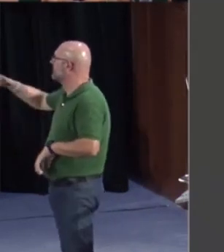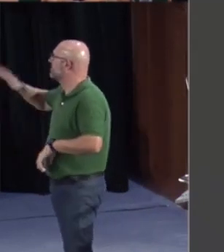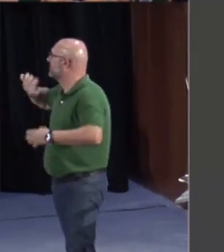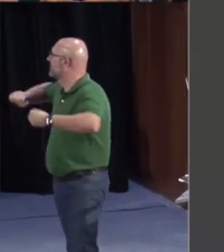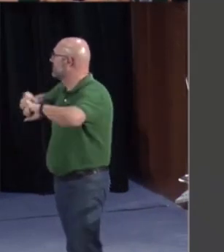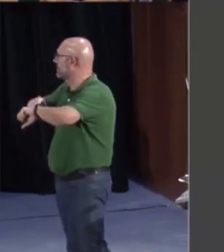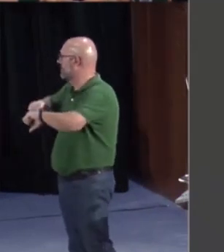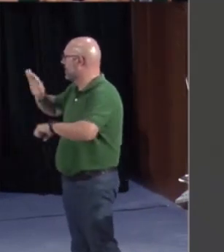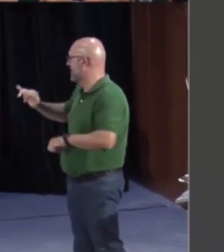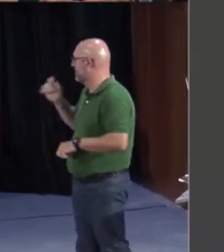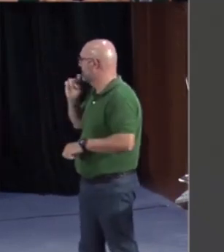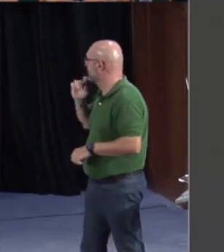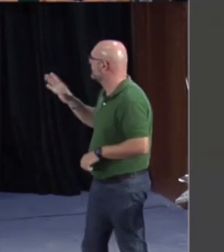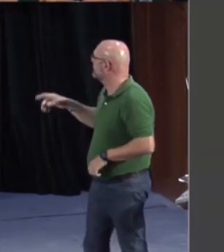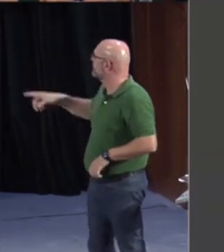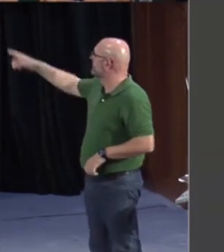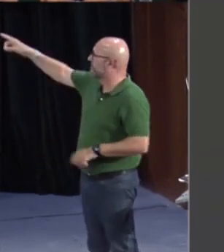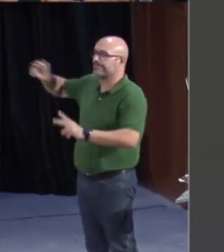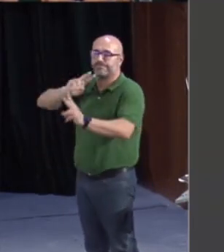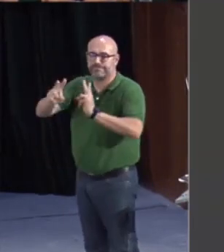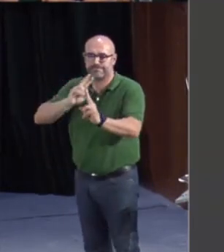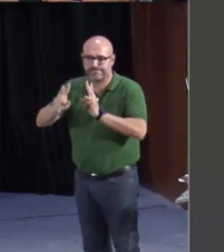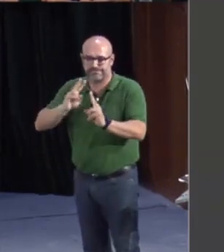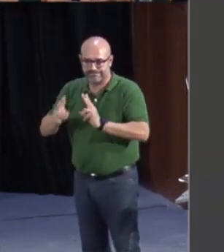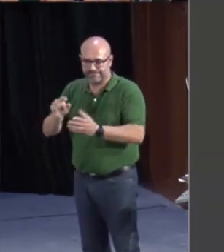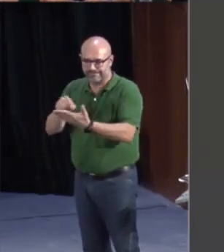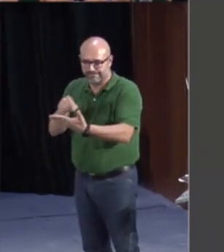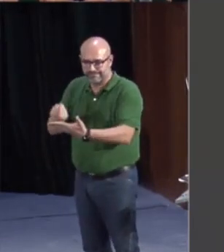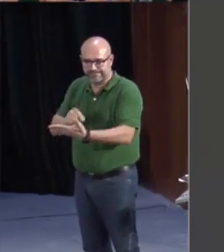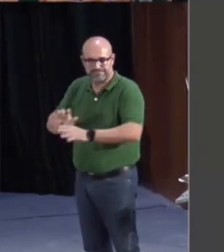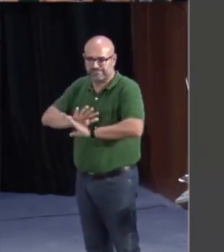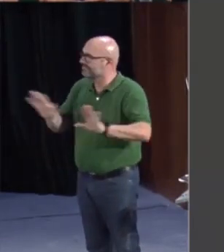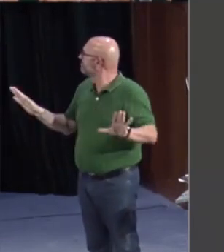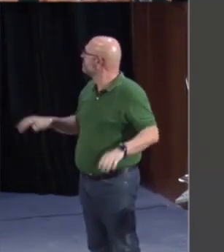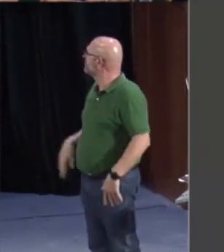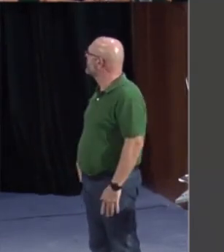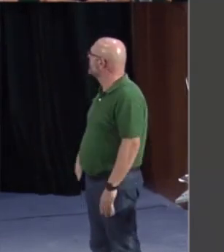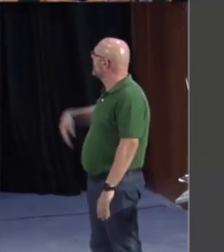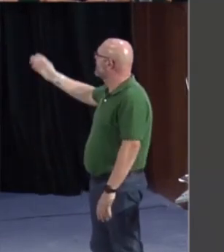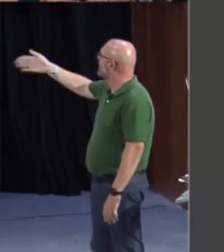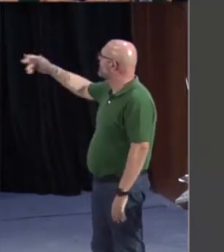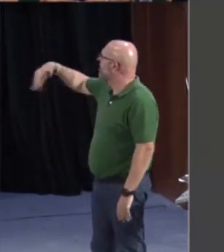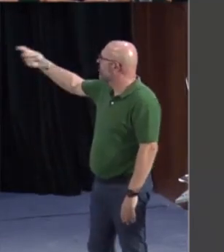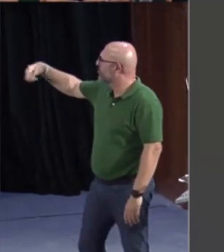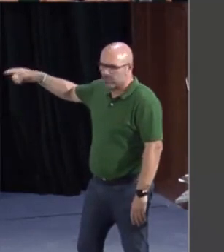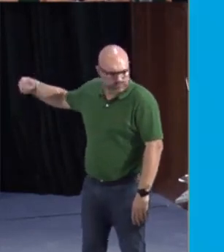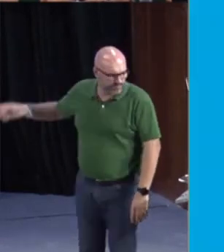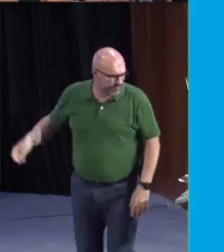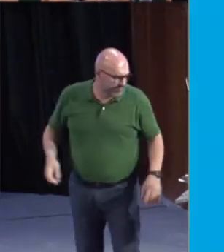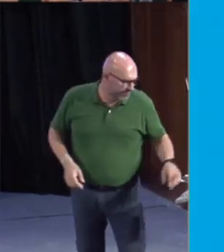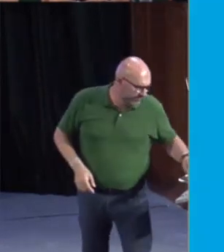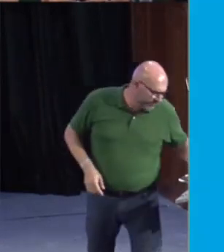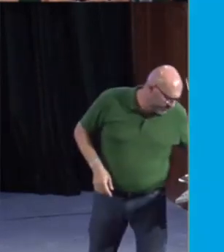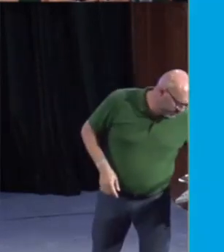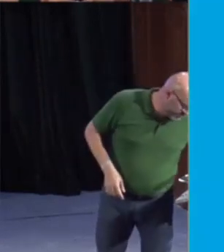Y ahora se preguntaría las siguientes preguntas. Pero que tampoco va. Que tampoco nos acompaña. Perdonad.